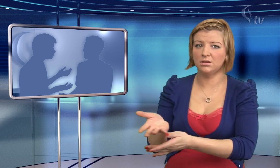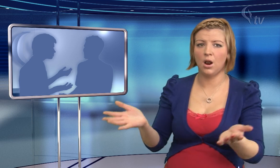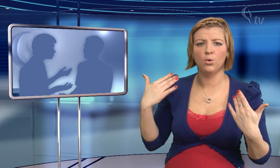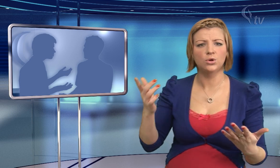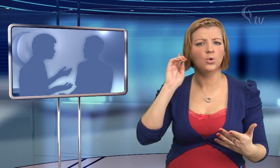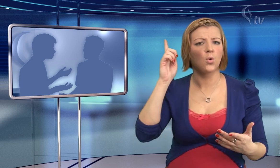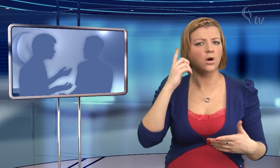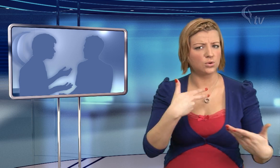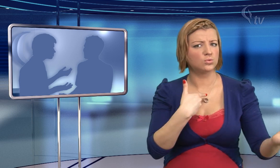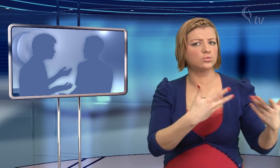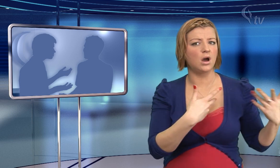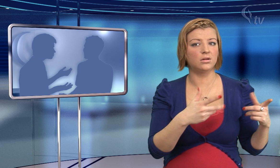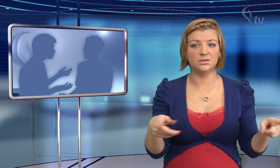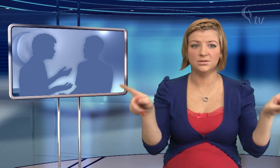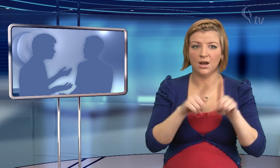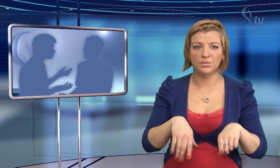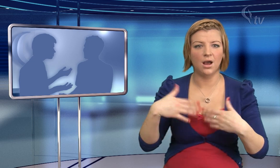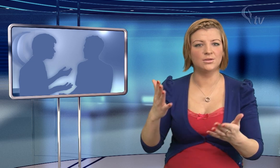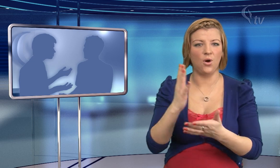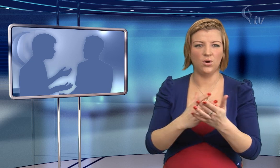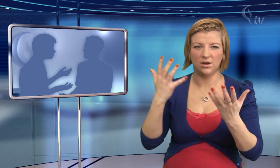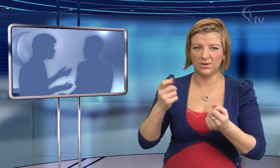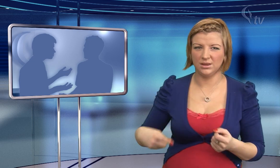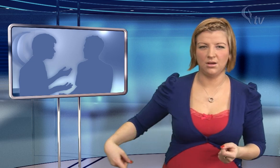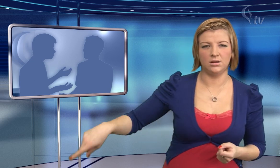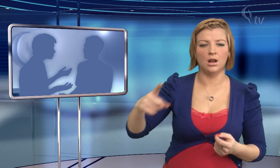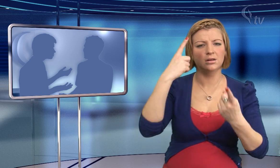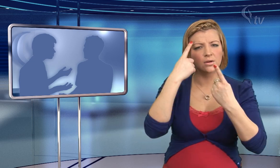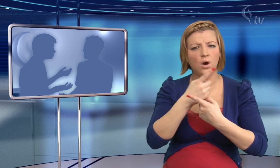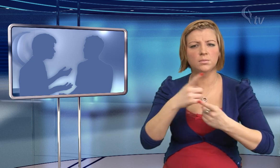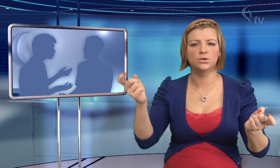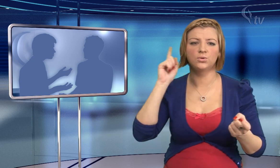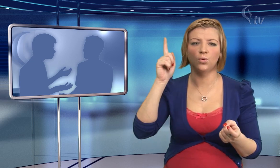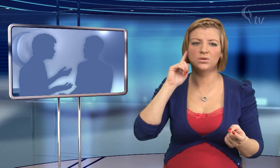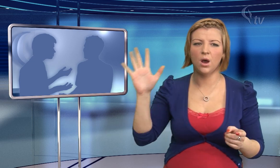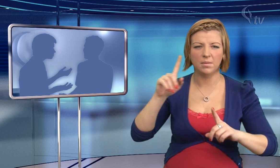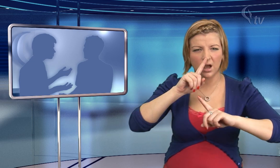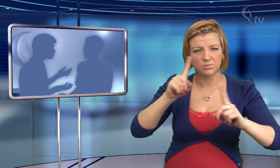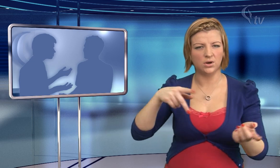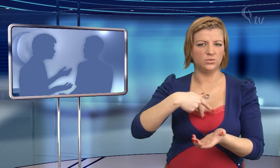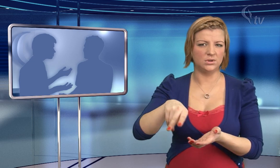kuidas kuuljatega suhelda ning anda informatsiooni kuuljate eripärase käitumise ja kultuuri